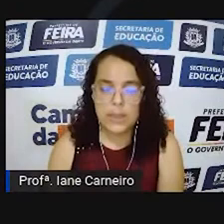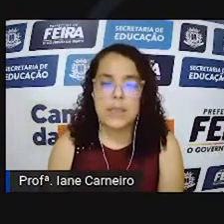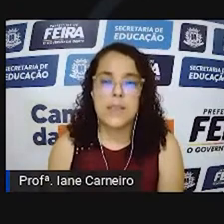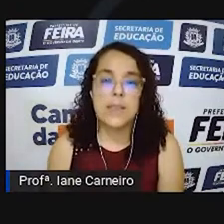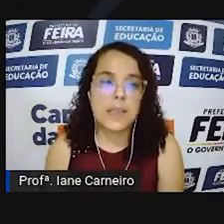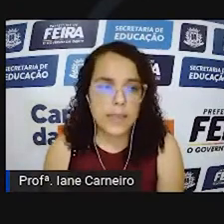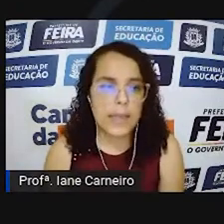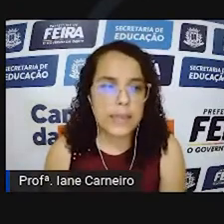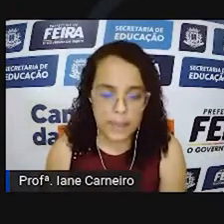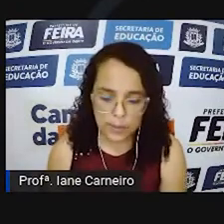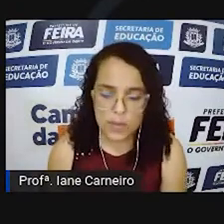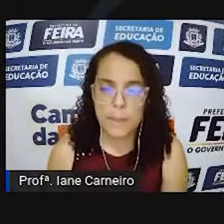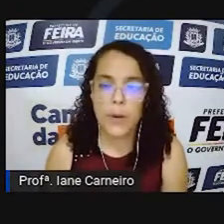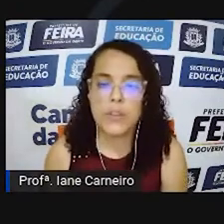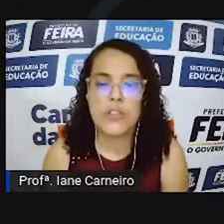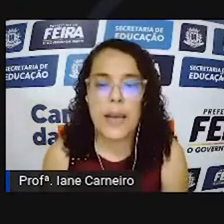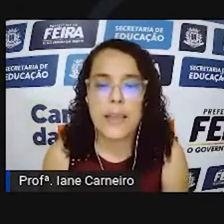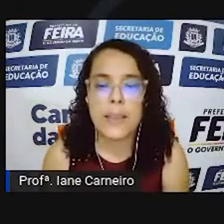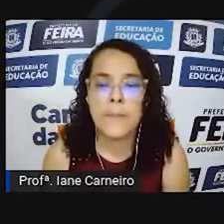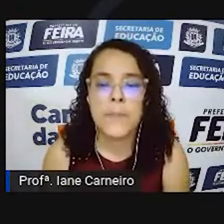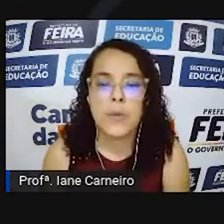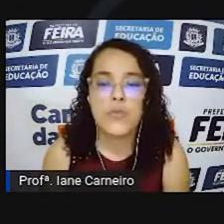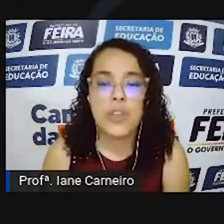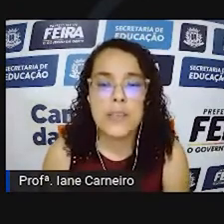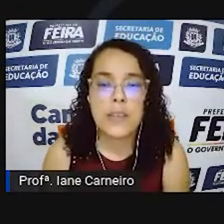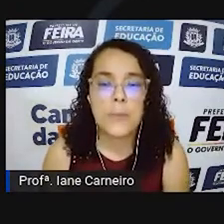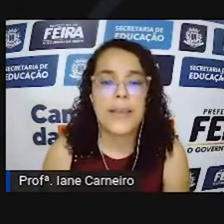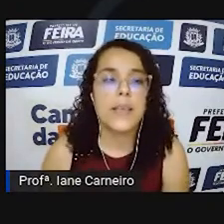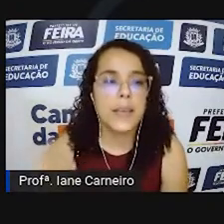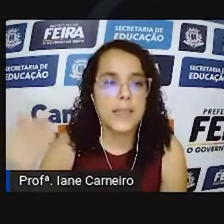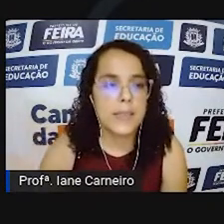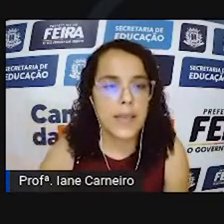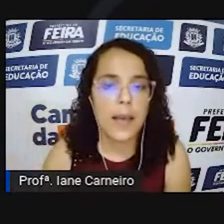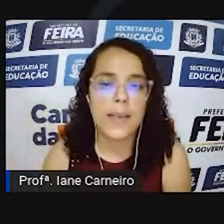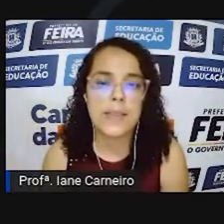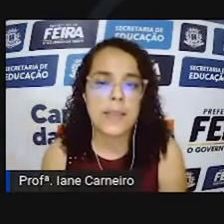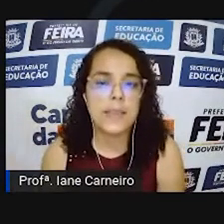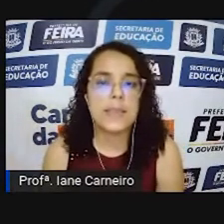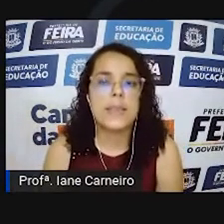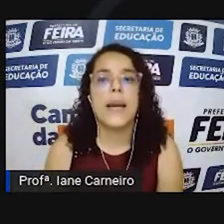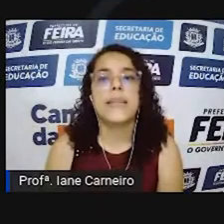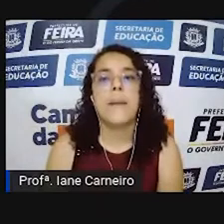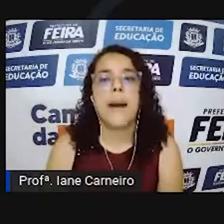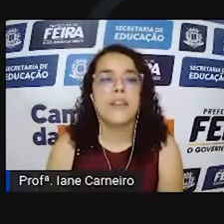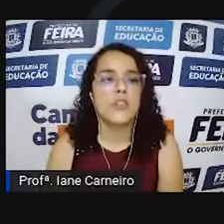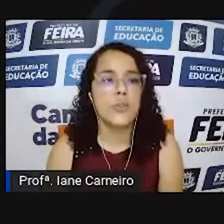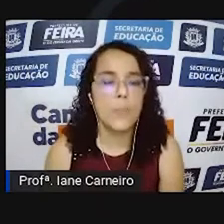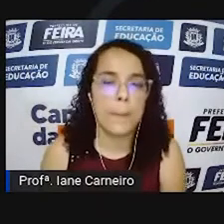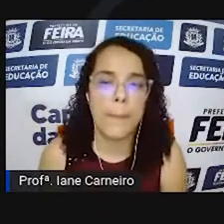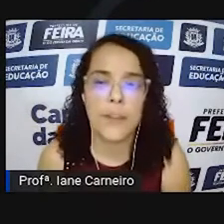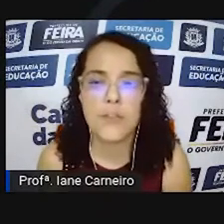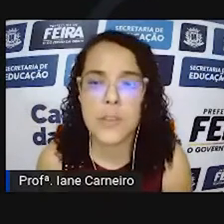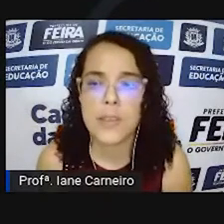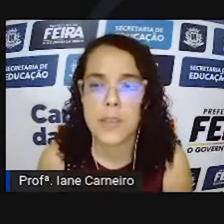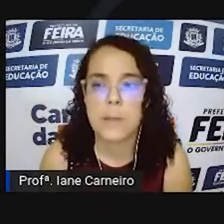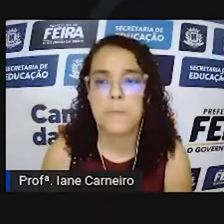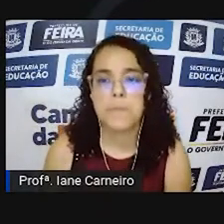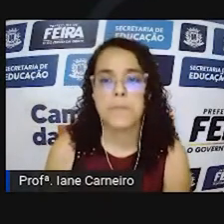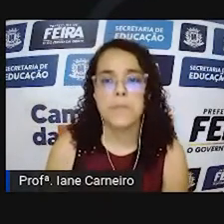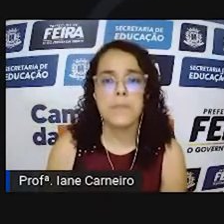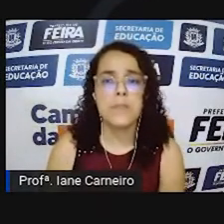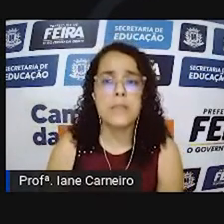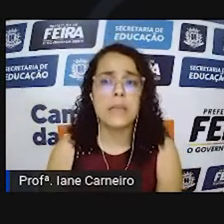apropriando desses três cadernos, né, podem estar aí utilizando para enriquecer a escrita, né, ainda mais do PPP de